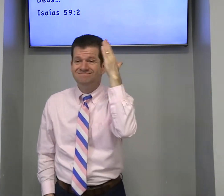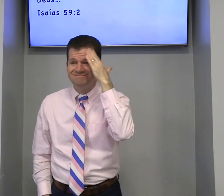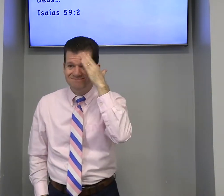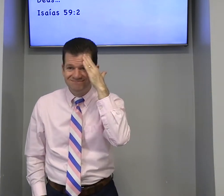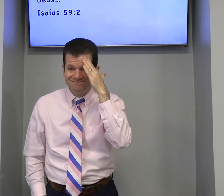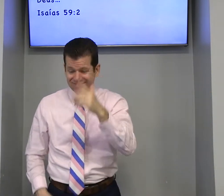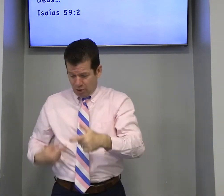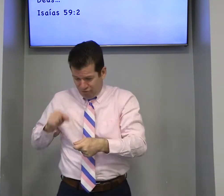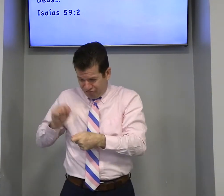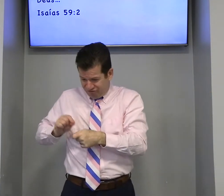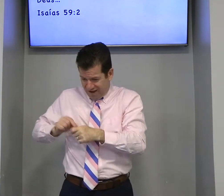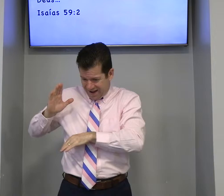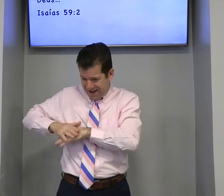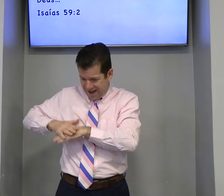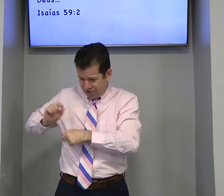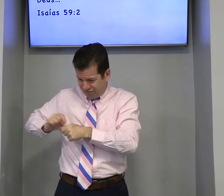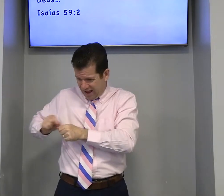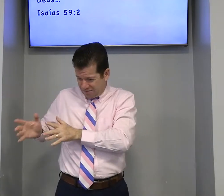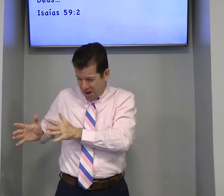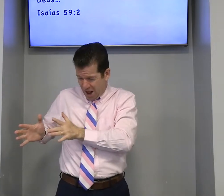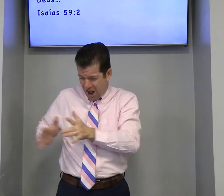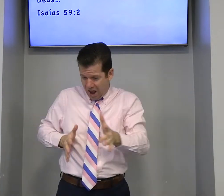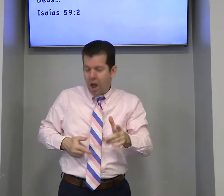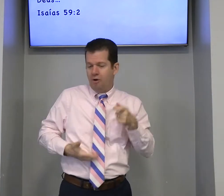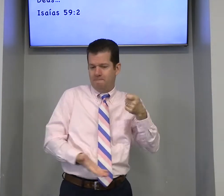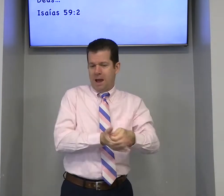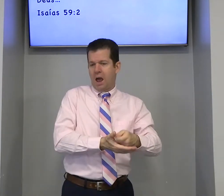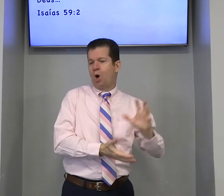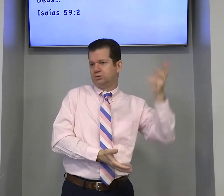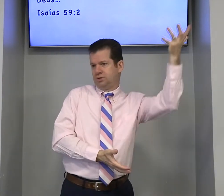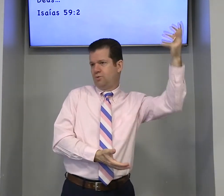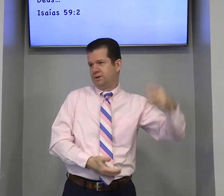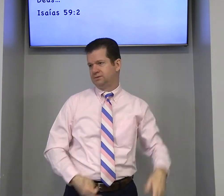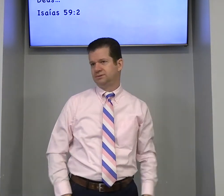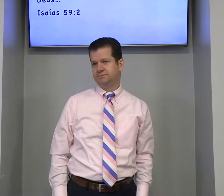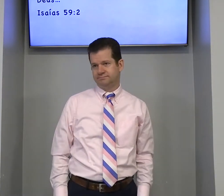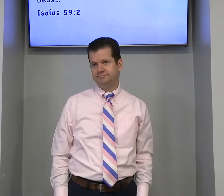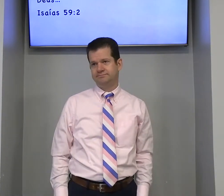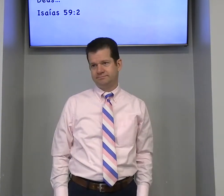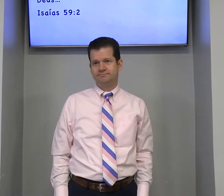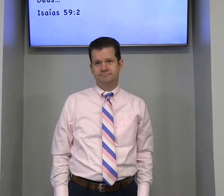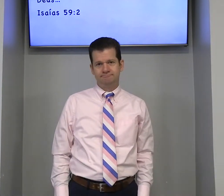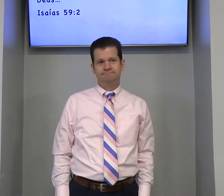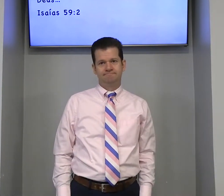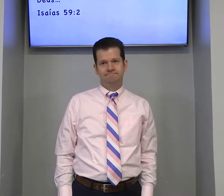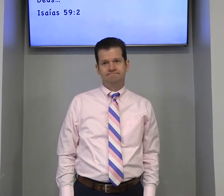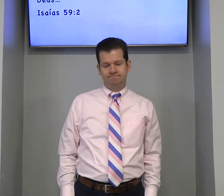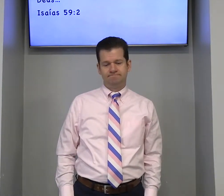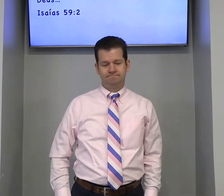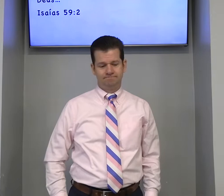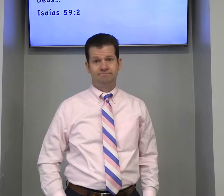Cada um sabe. As coisas que você mesmo faz hoje vai pagar a consequência no futuro.